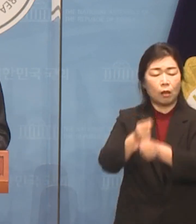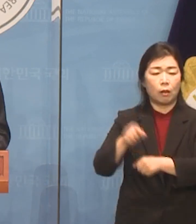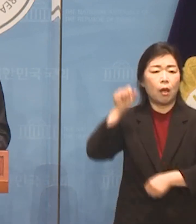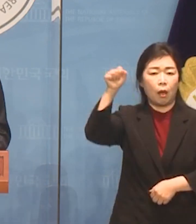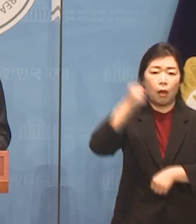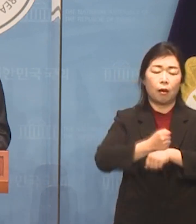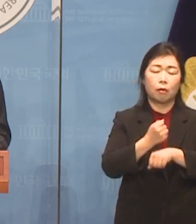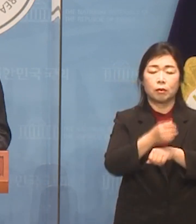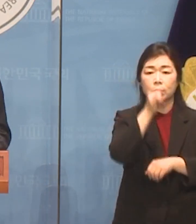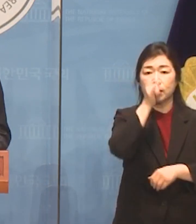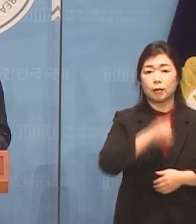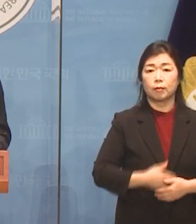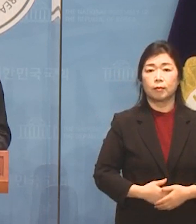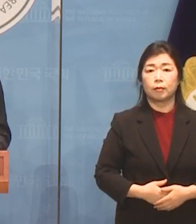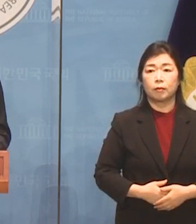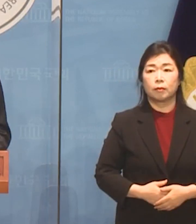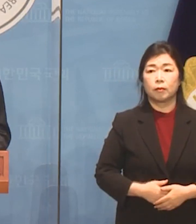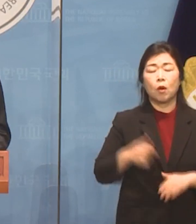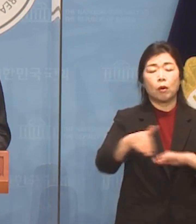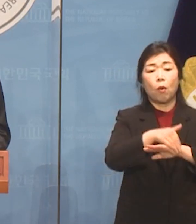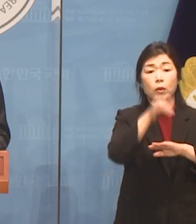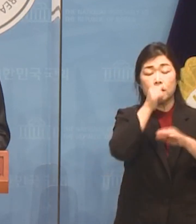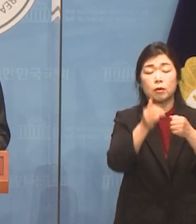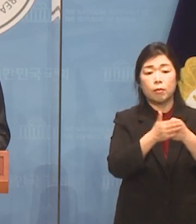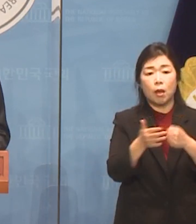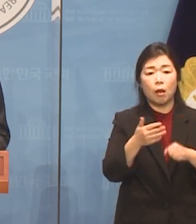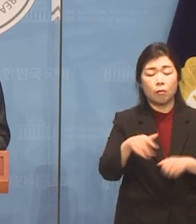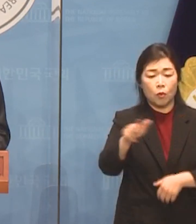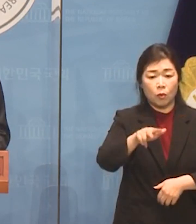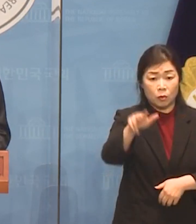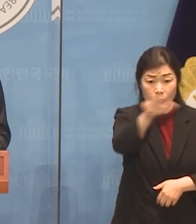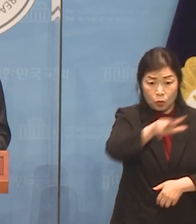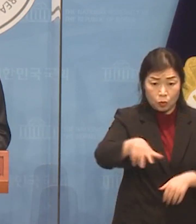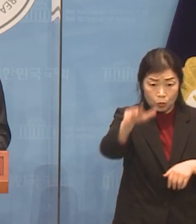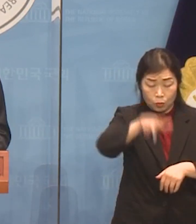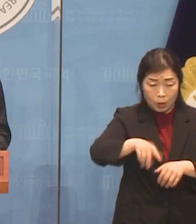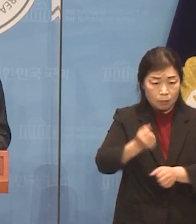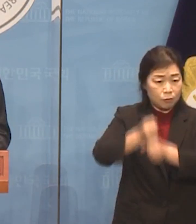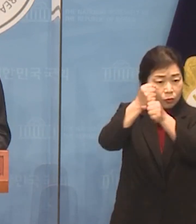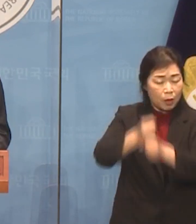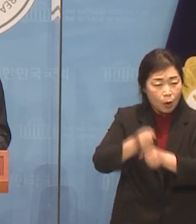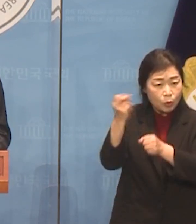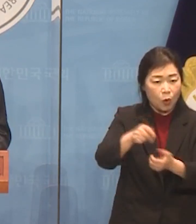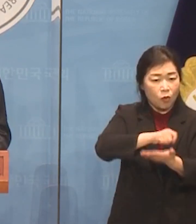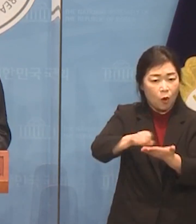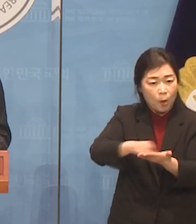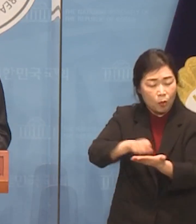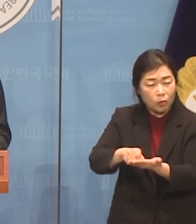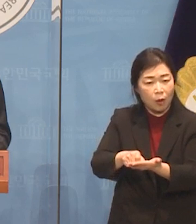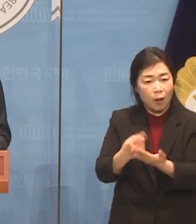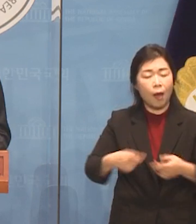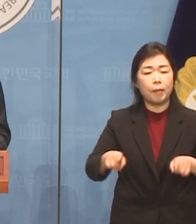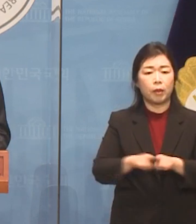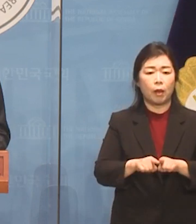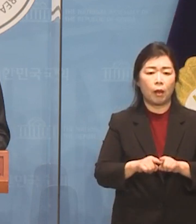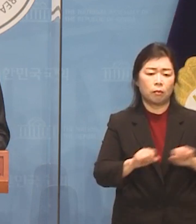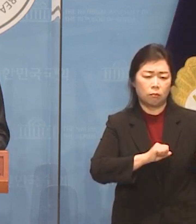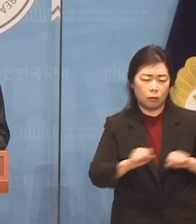진행하겠습니다 전국의 주요 거점에서 출퇴근 빅케치와 서명운동도